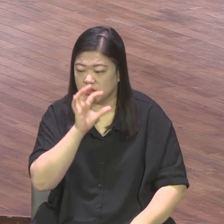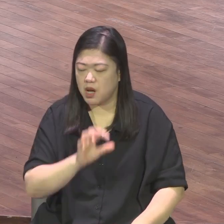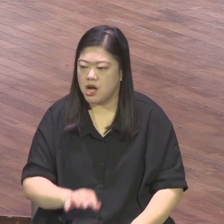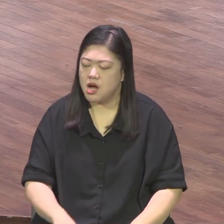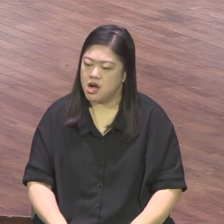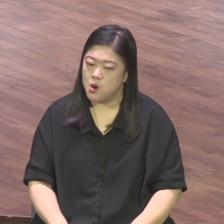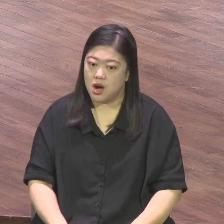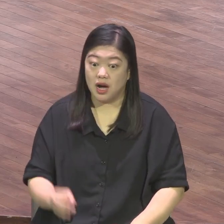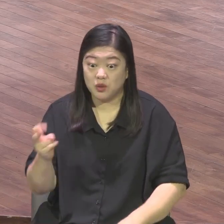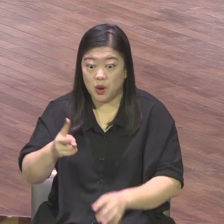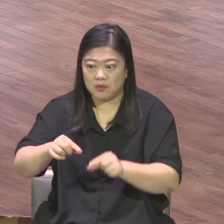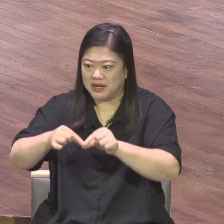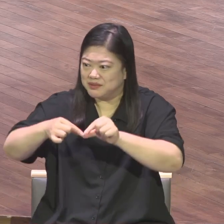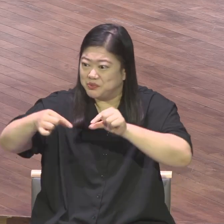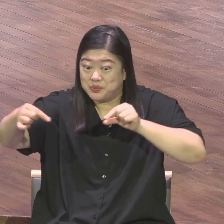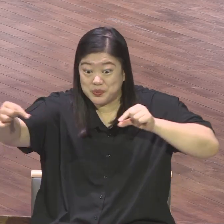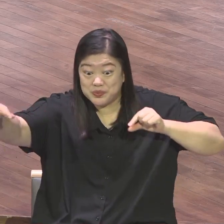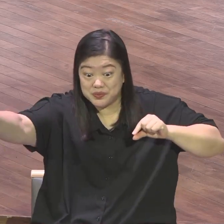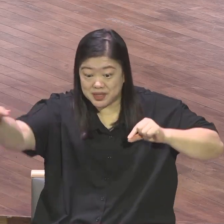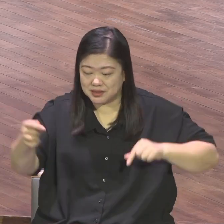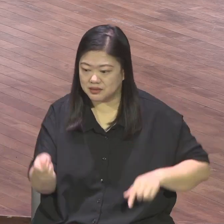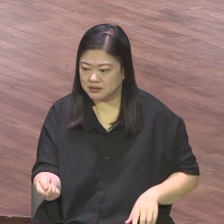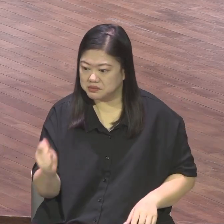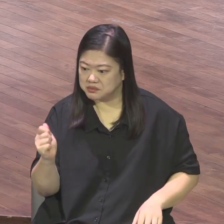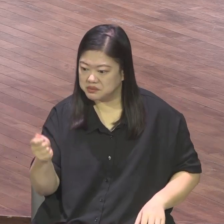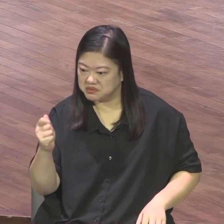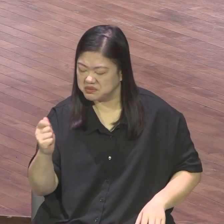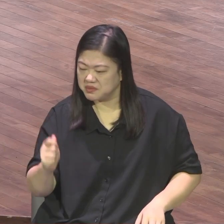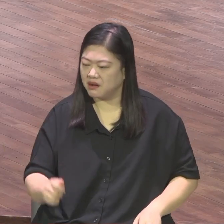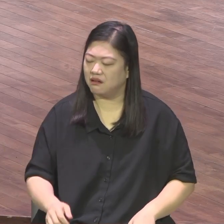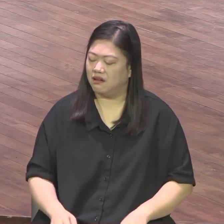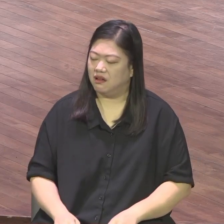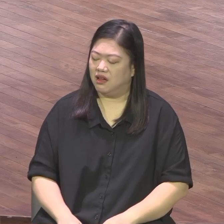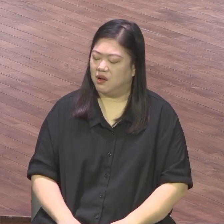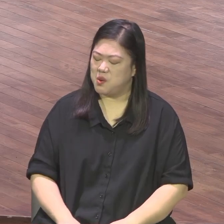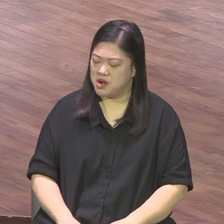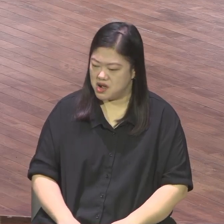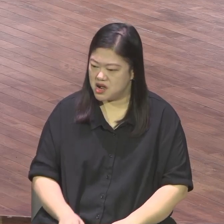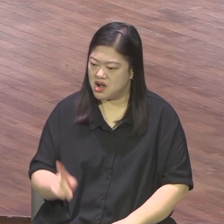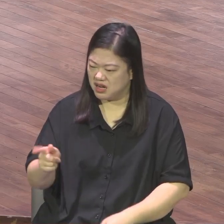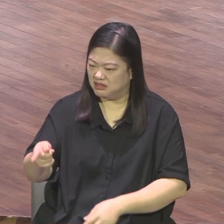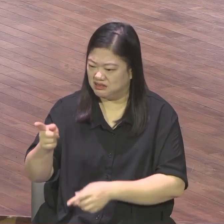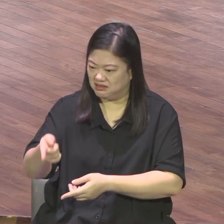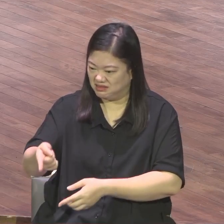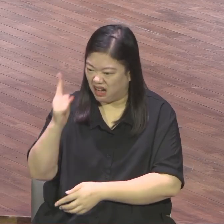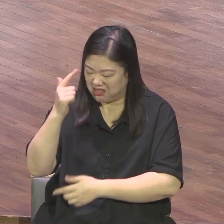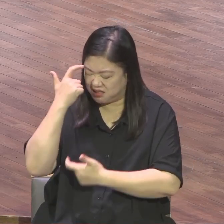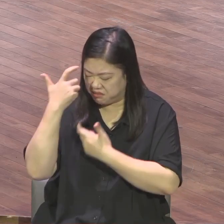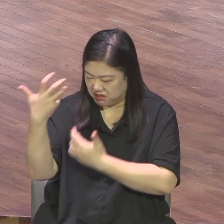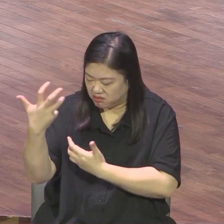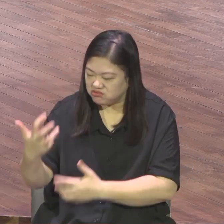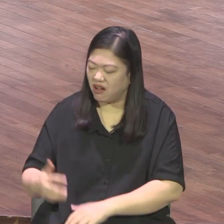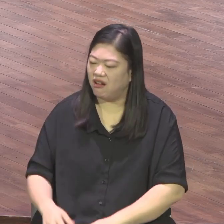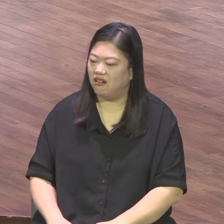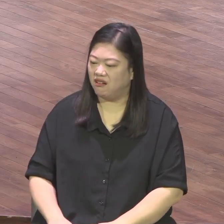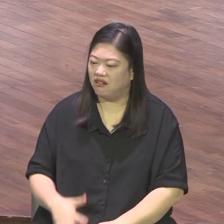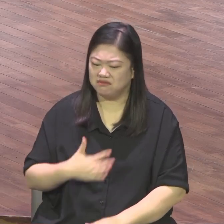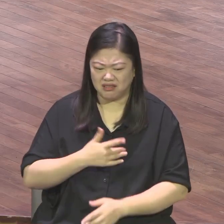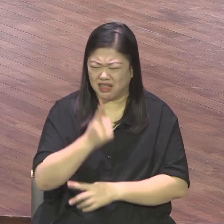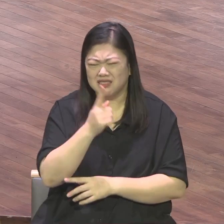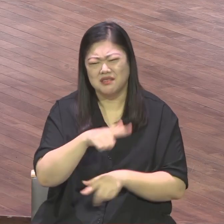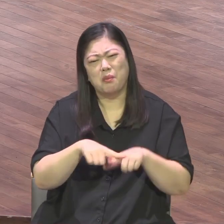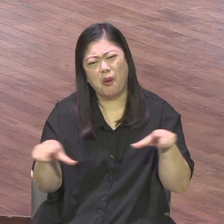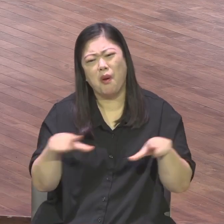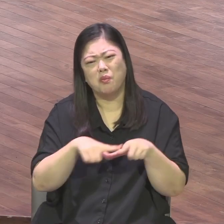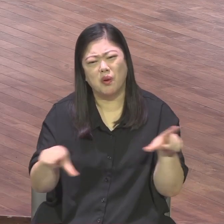쫙 펴갔다. 이 낚시 매니아는 그런 게 있습니다. 그렇게 아주 좋아하는 부분들은 그 보면 낚시만 보면 행복하다 하지